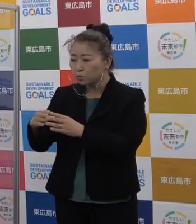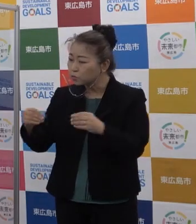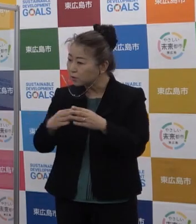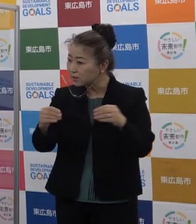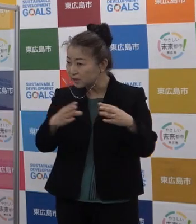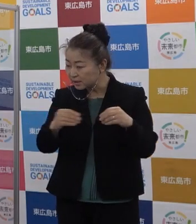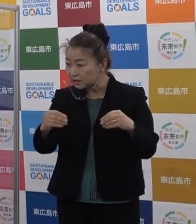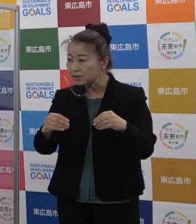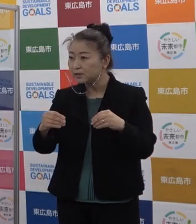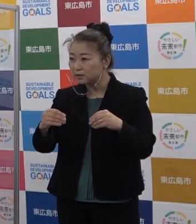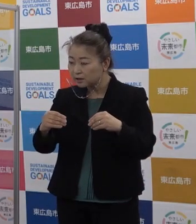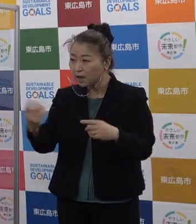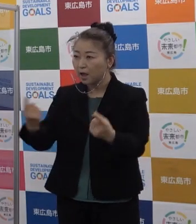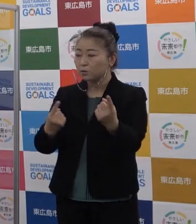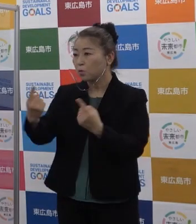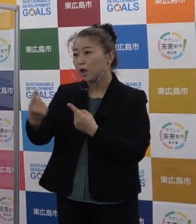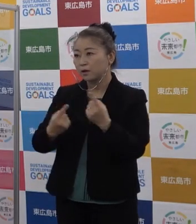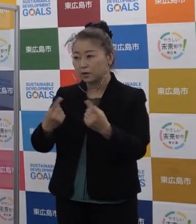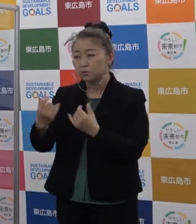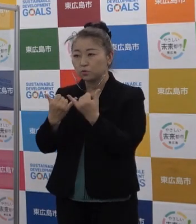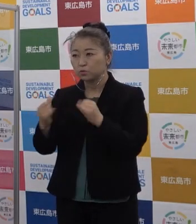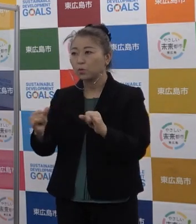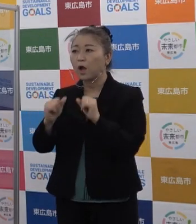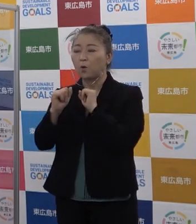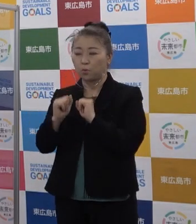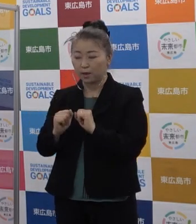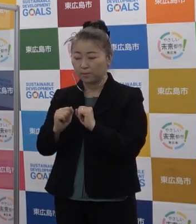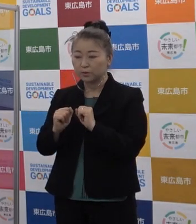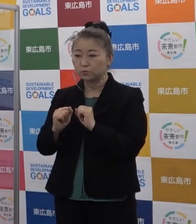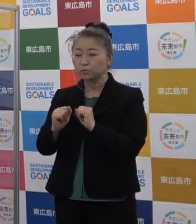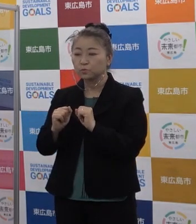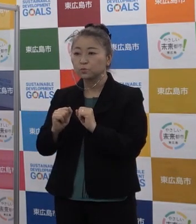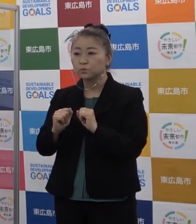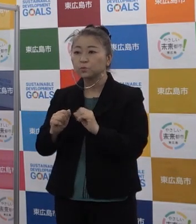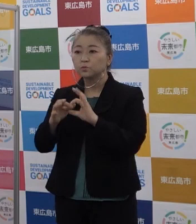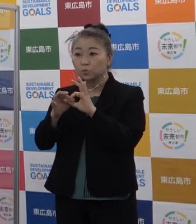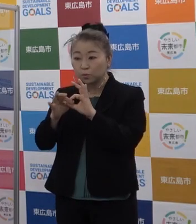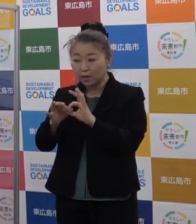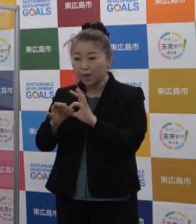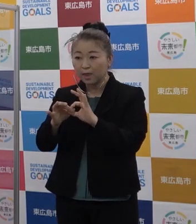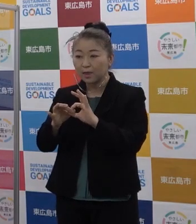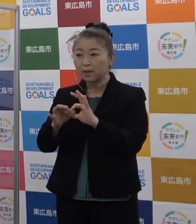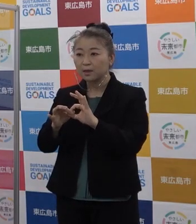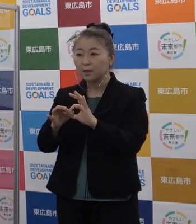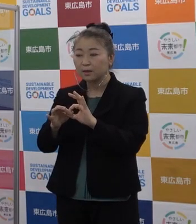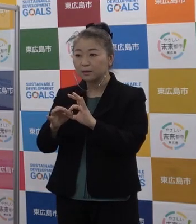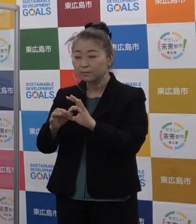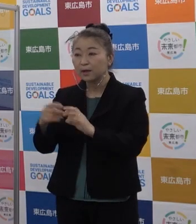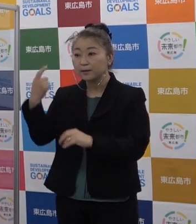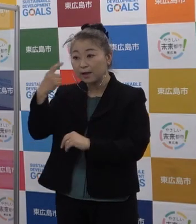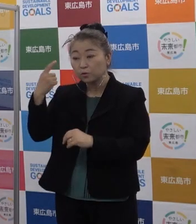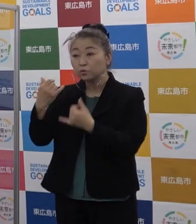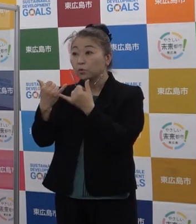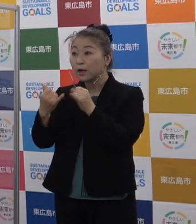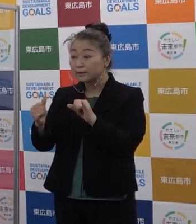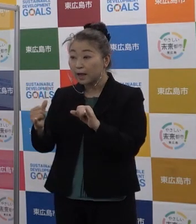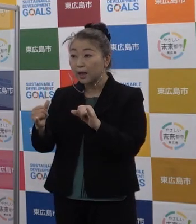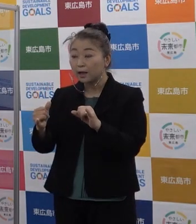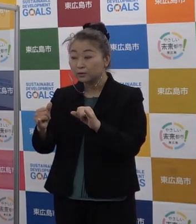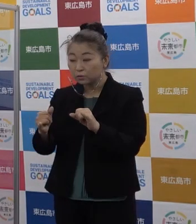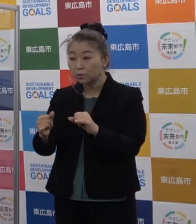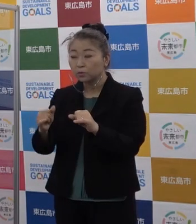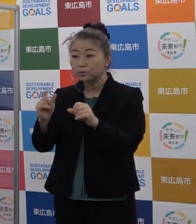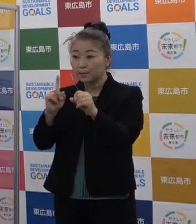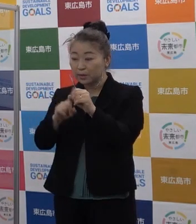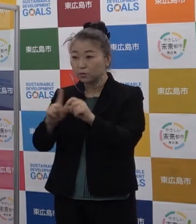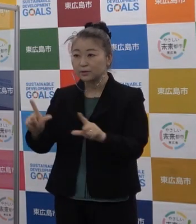える国からおいでいただいているということもありますので、まあ、外国人のための生活